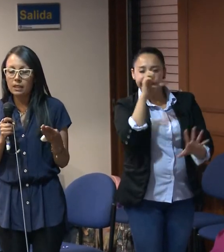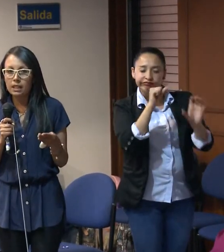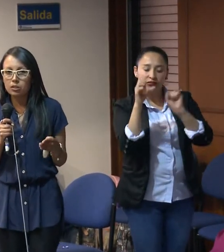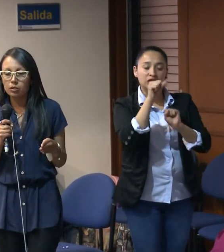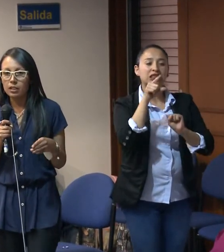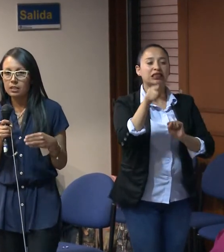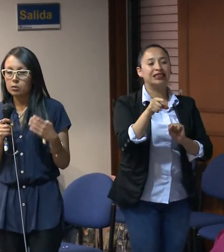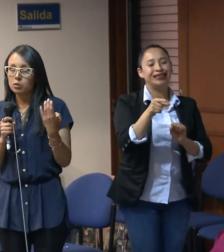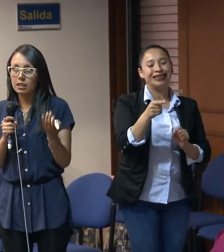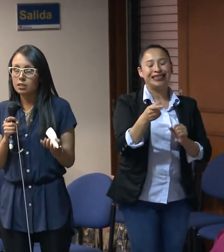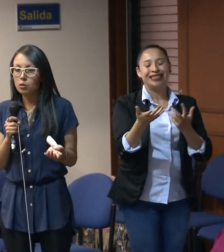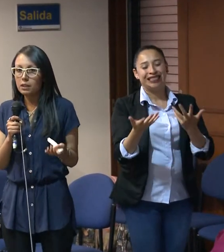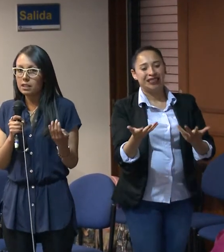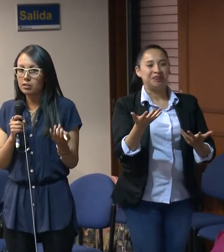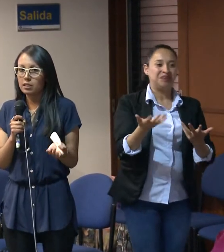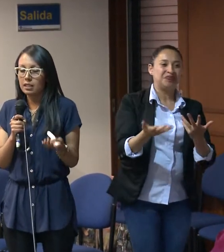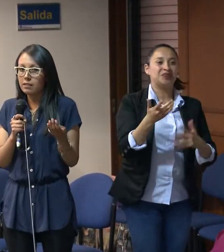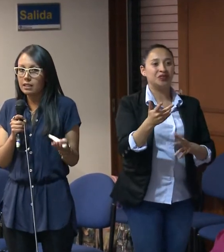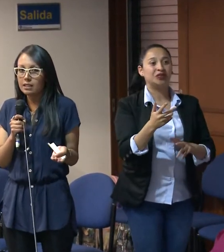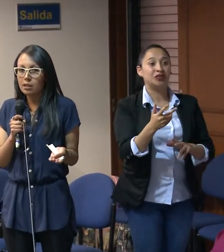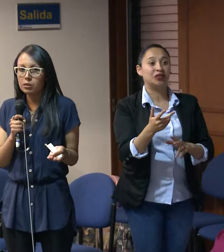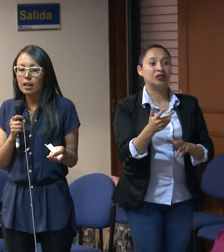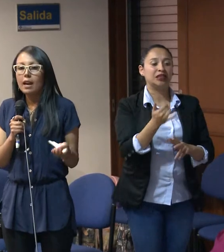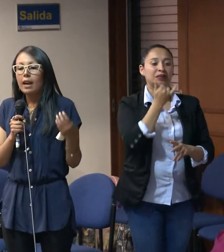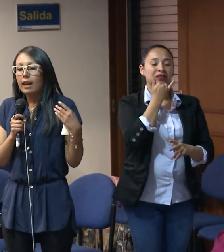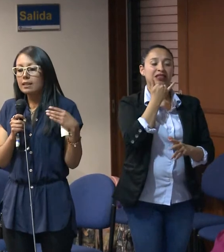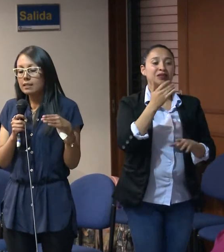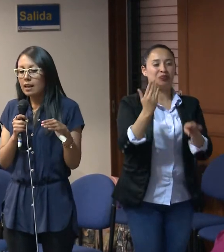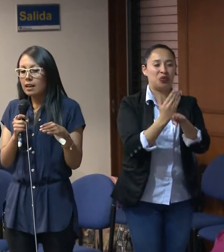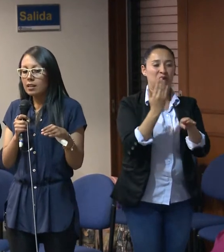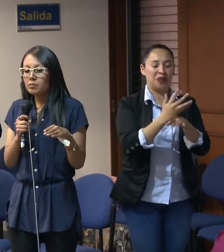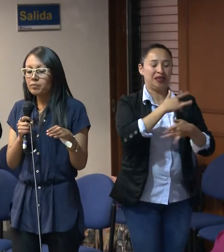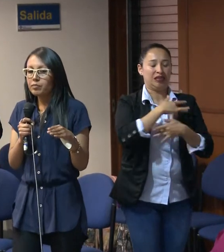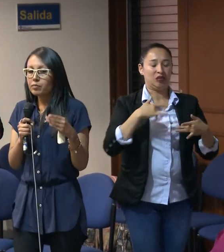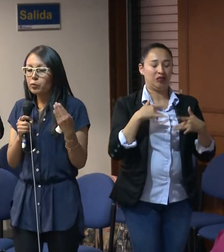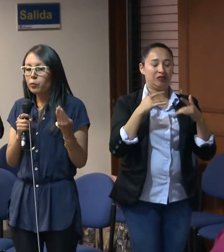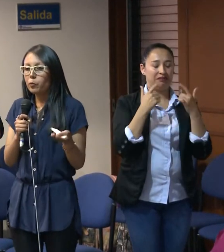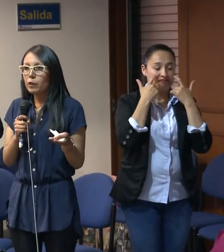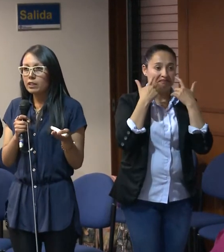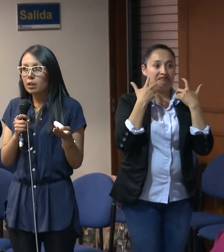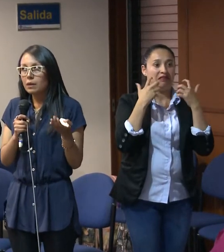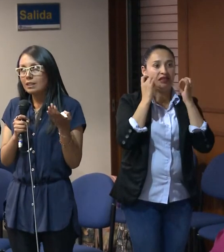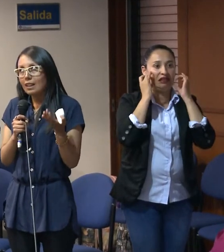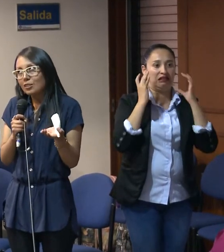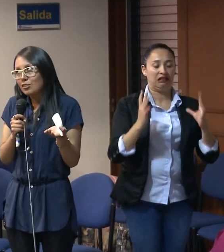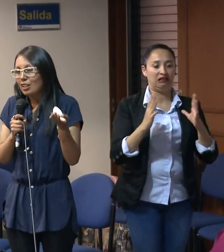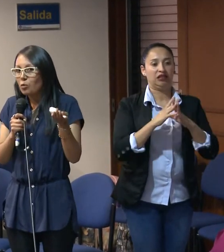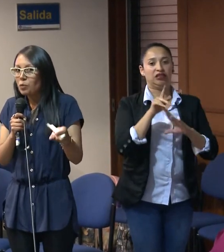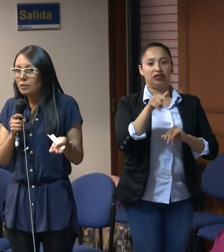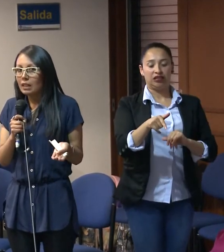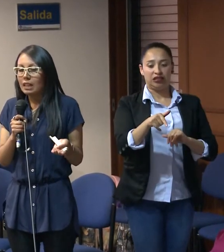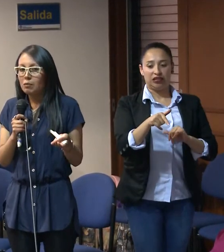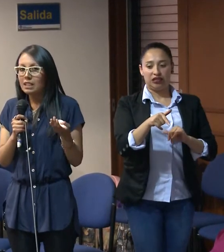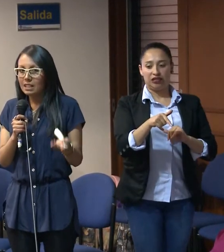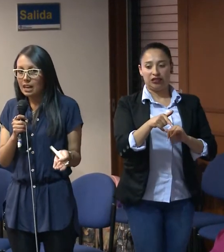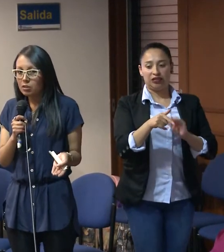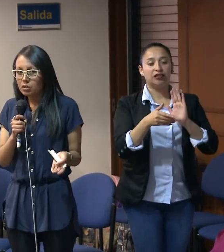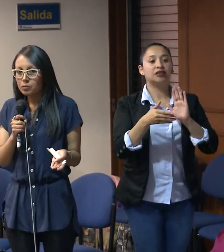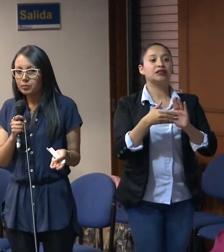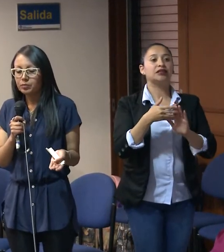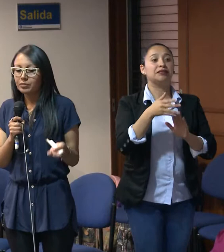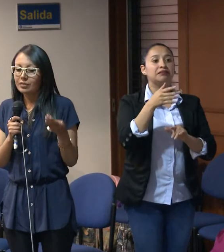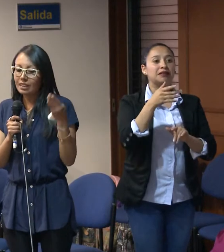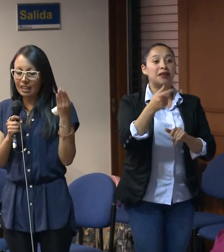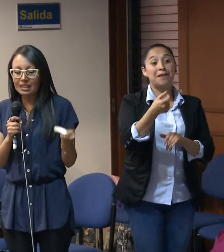a sus complicaciones, sus altas complicaciones a nivel de salud, están fuertemente, no sé, como